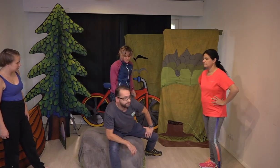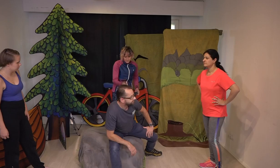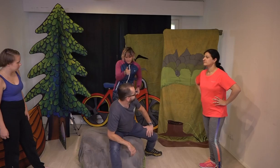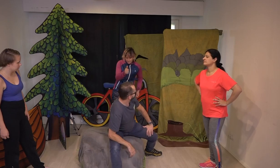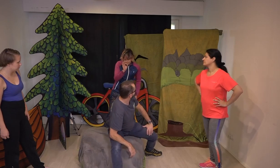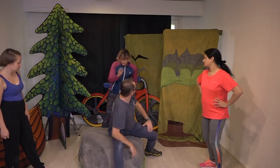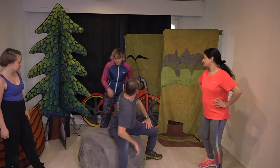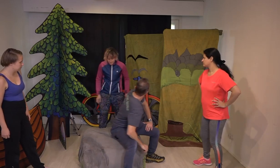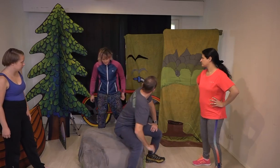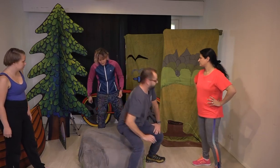Okei.